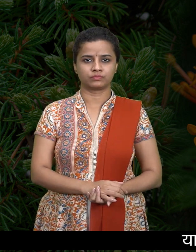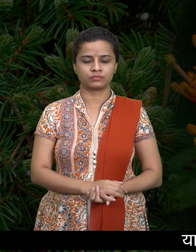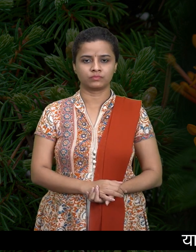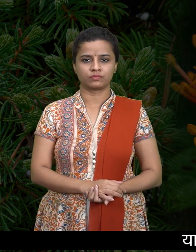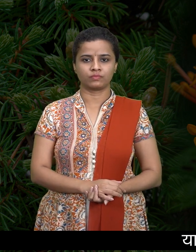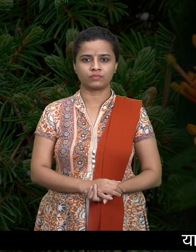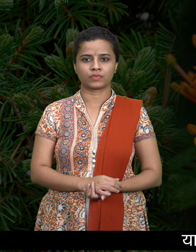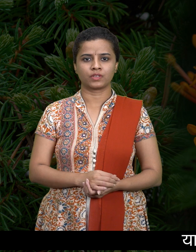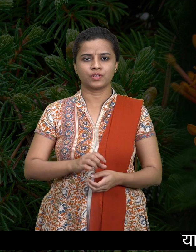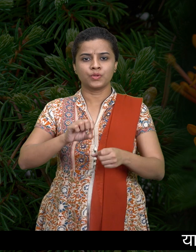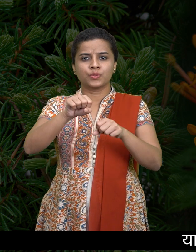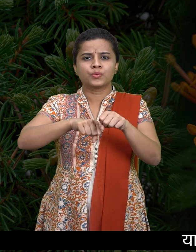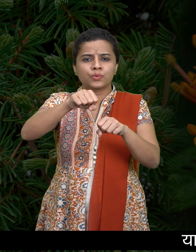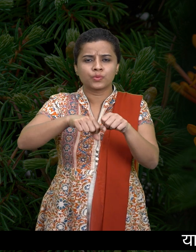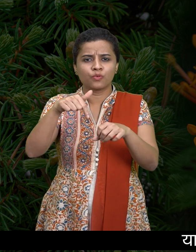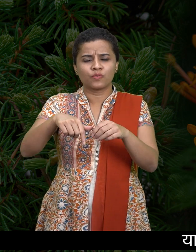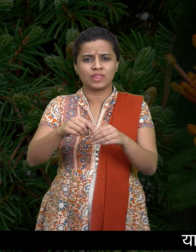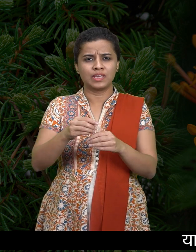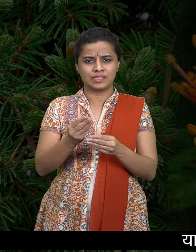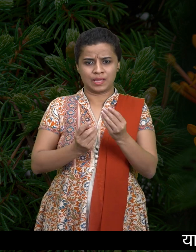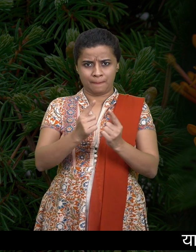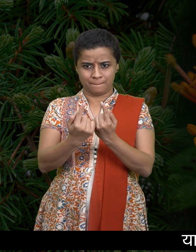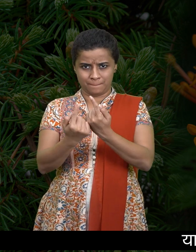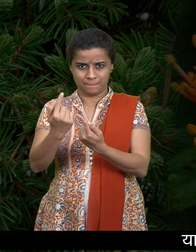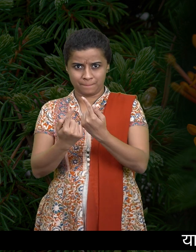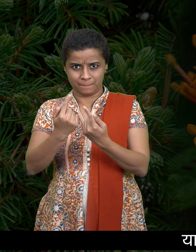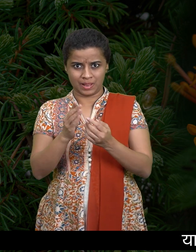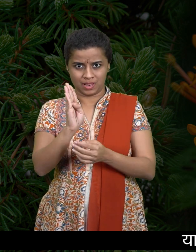या वनस्पतीचा रस पानांच्या